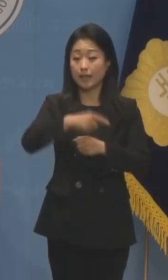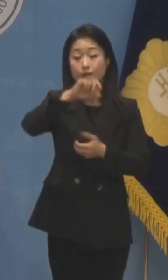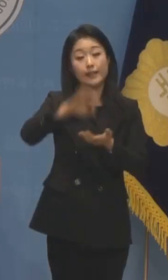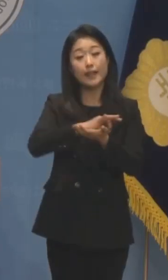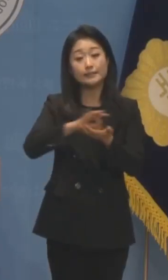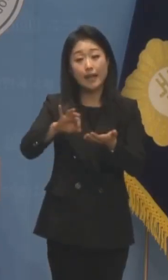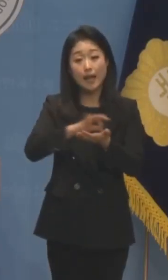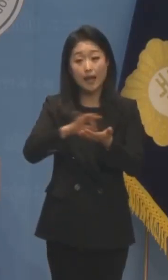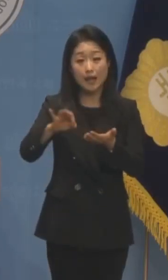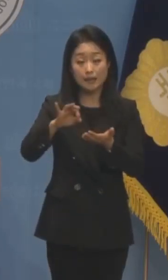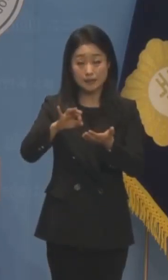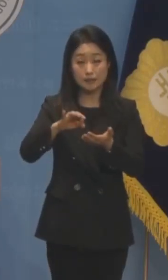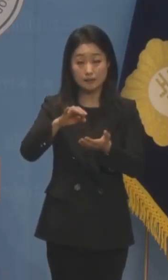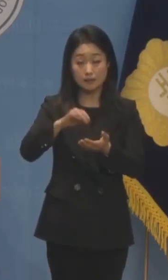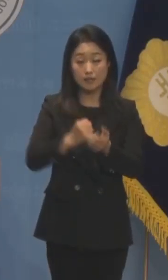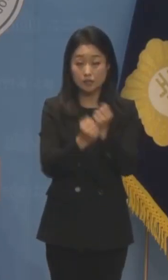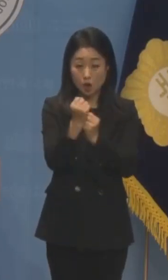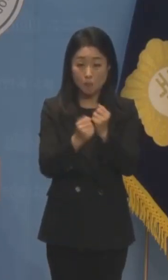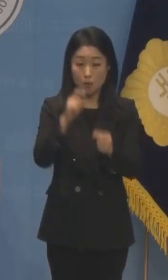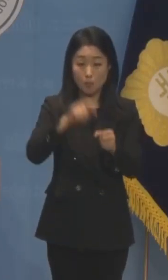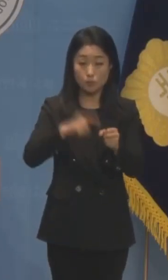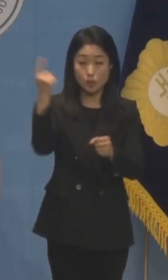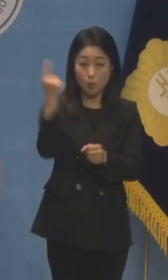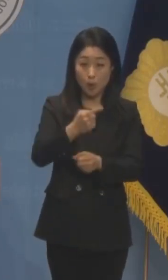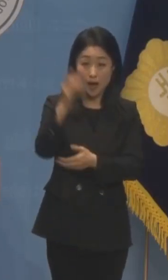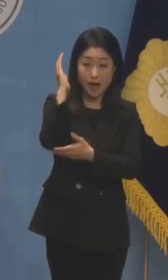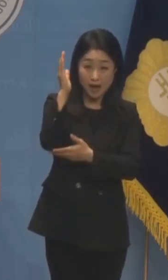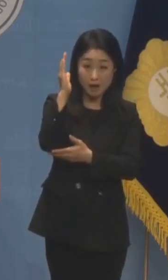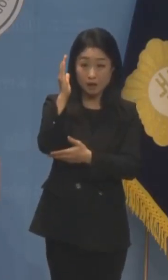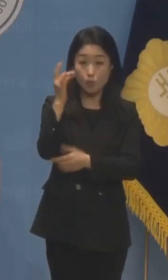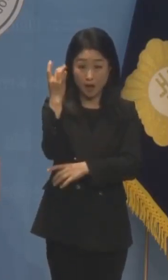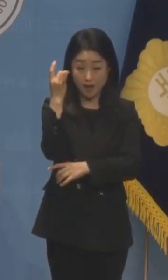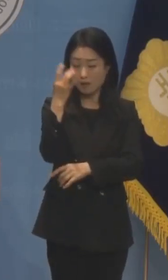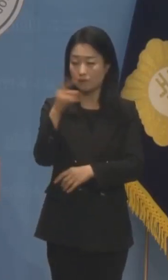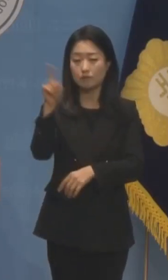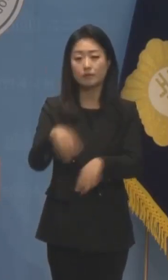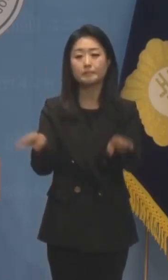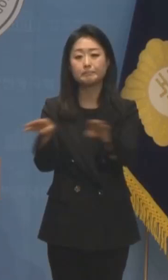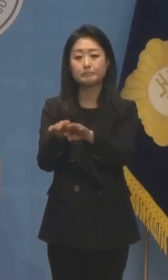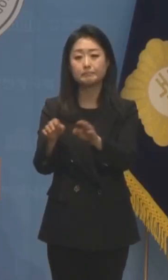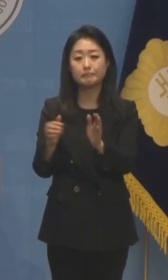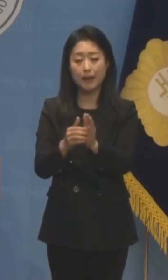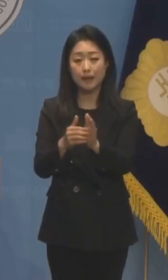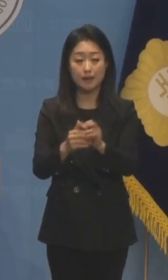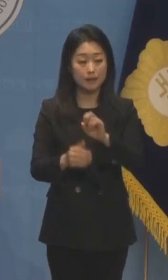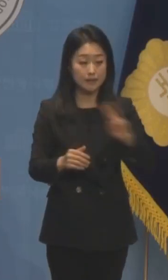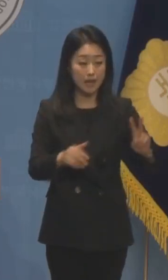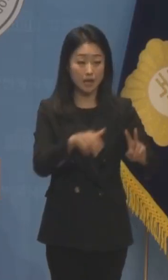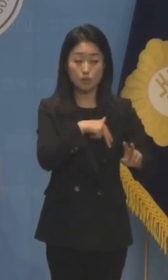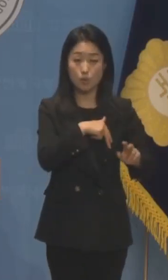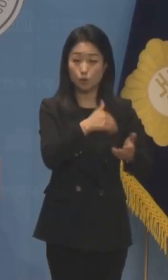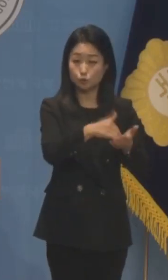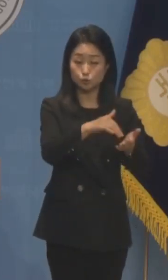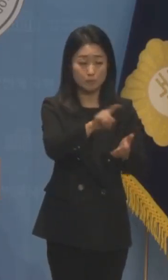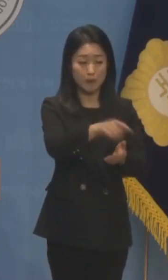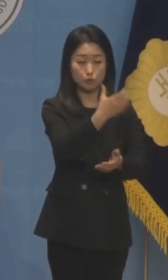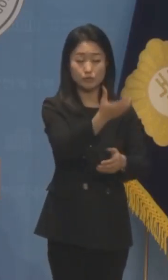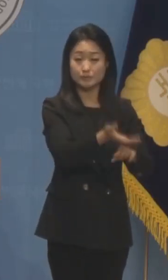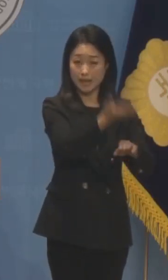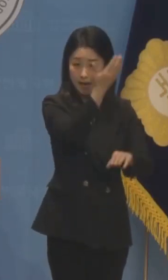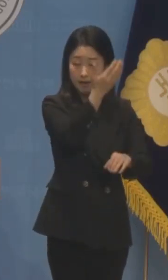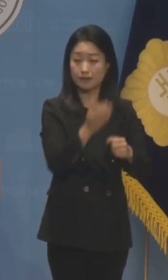예산안 시정연설도 국무총리를 시켰습니다. 야권 의석수가 190석이